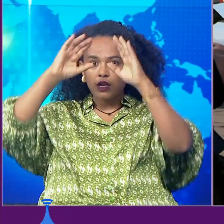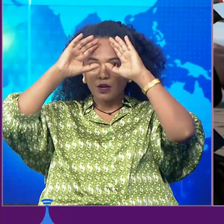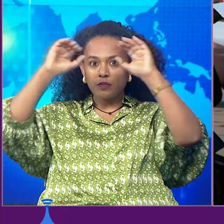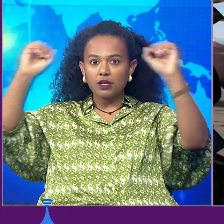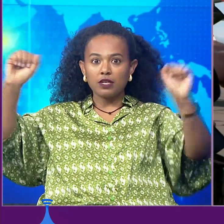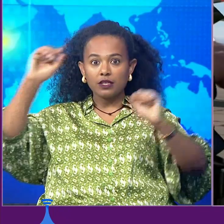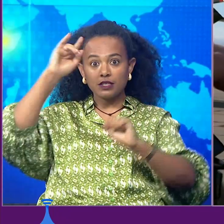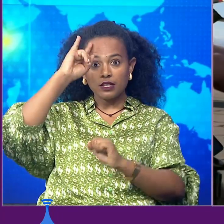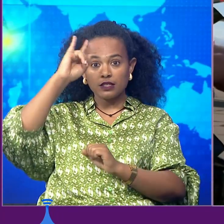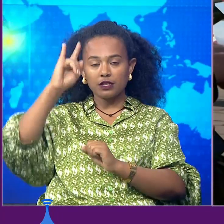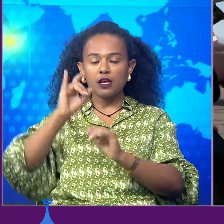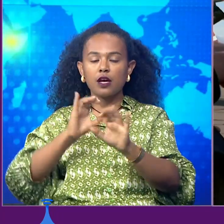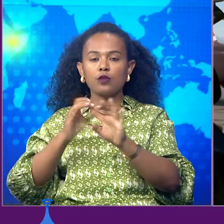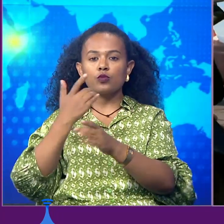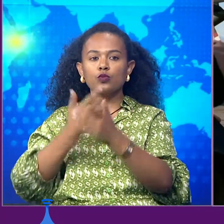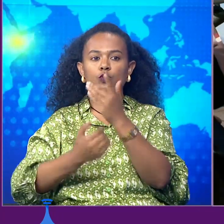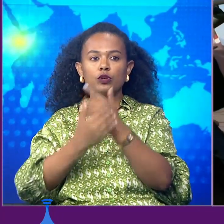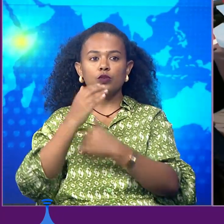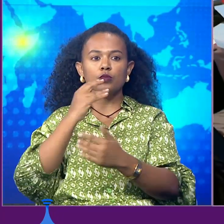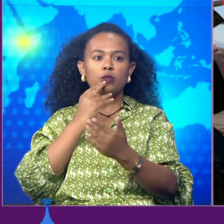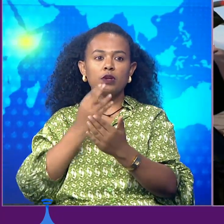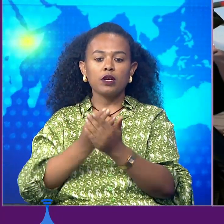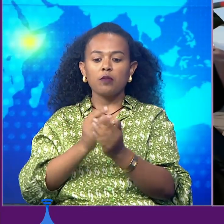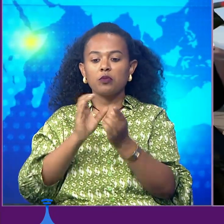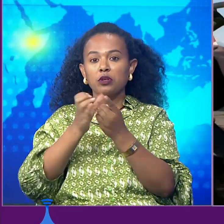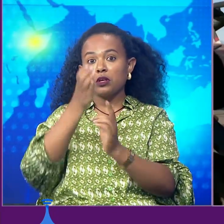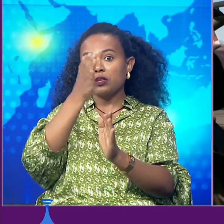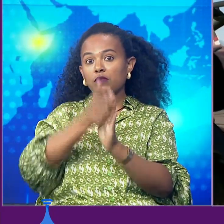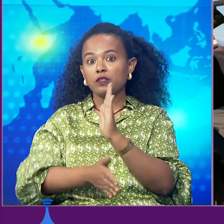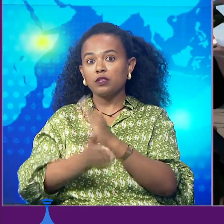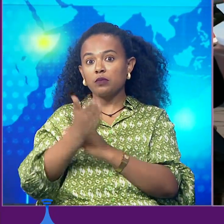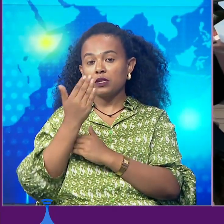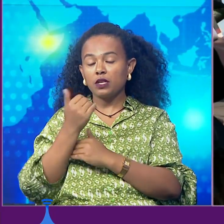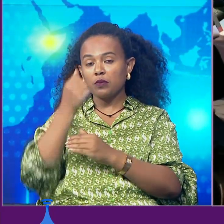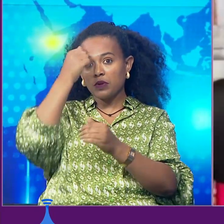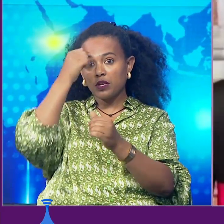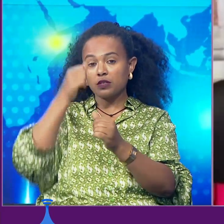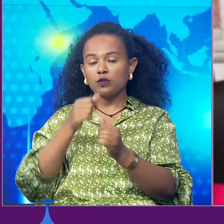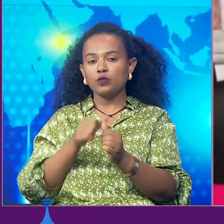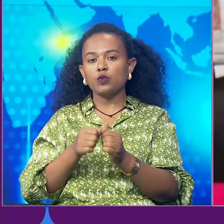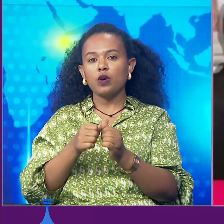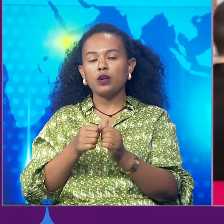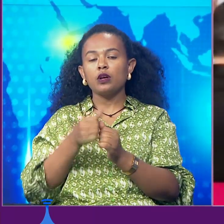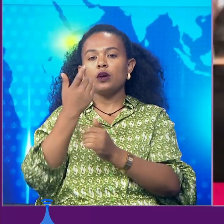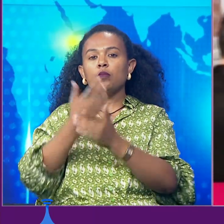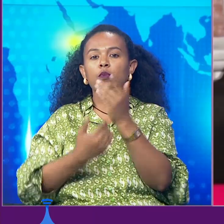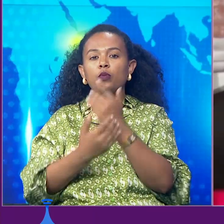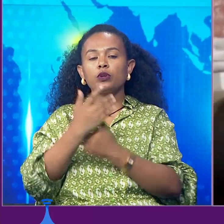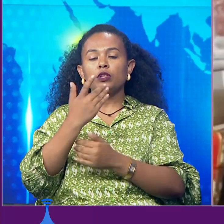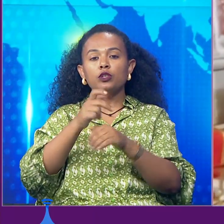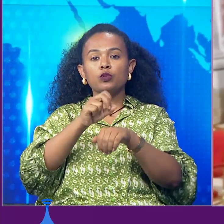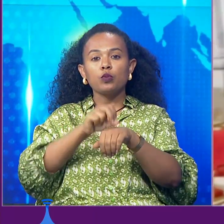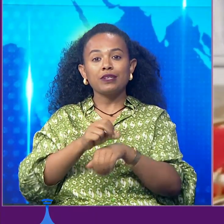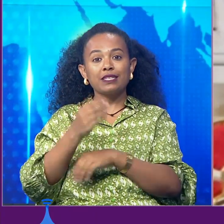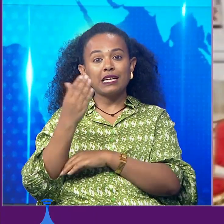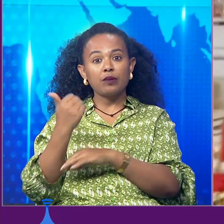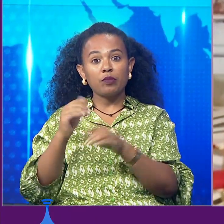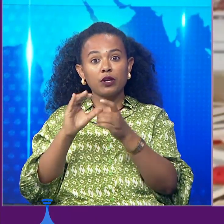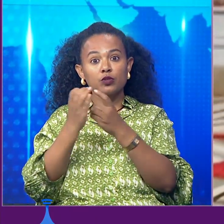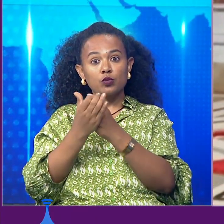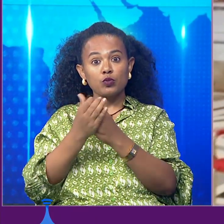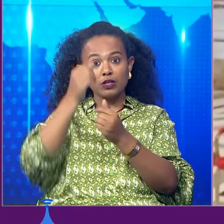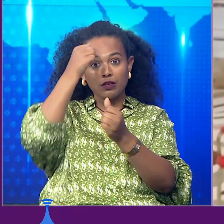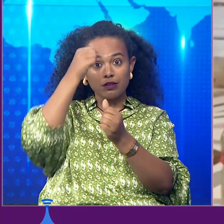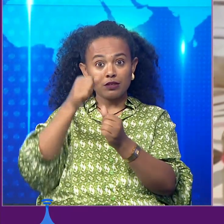ዜሌንስኪ ጋር ያደረጉት ውይይት በመልካም ሁኔታ የተፈጸመ እንደነበር አውስተዋል። በውይይታቸው ወቅት የነበራቸውን ሁኔታ